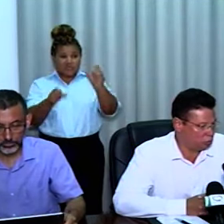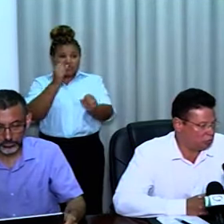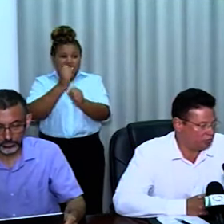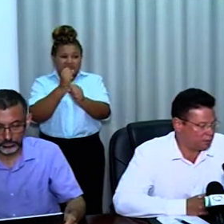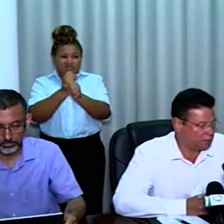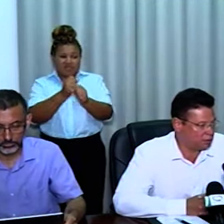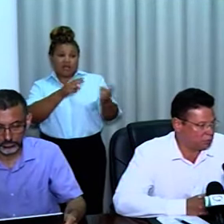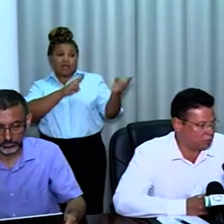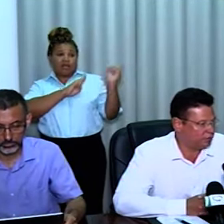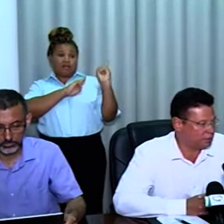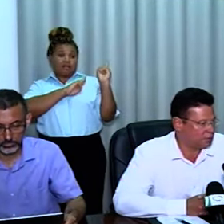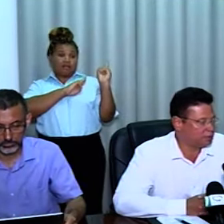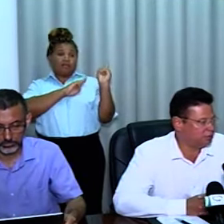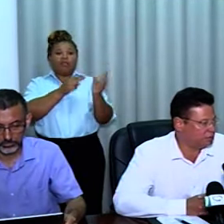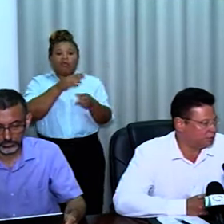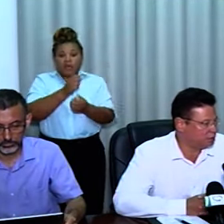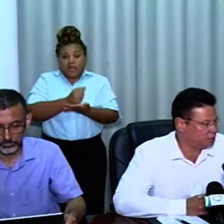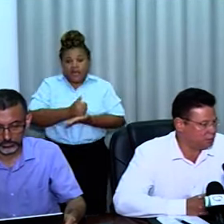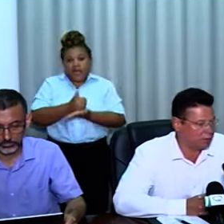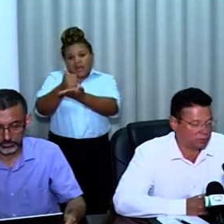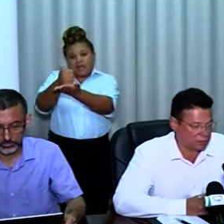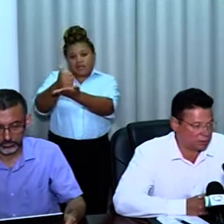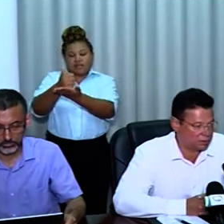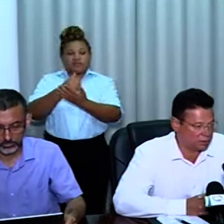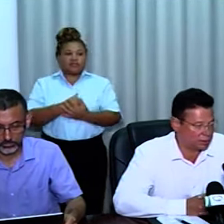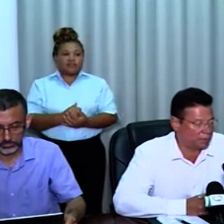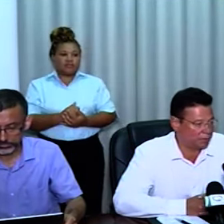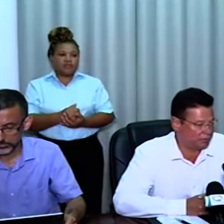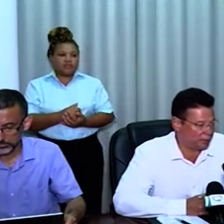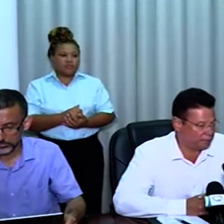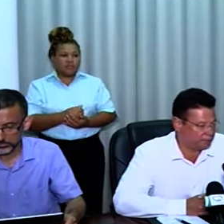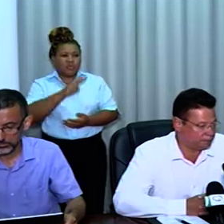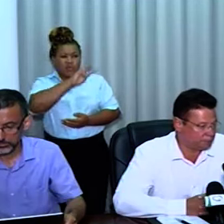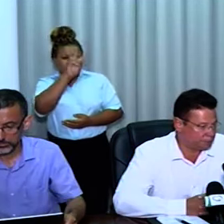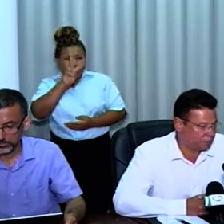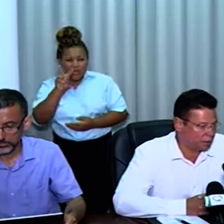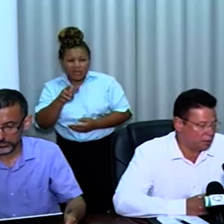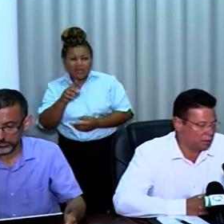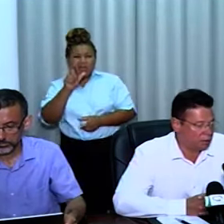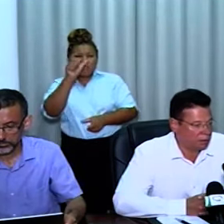Contrôle mouvement à Mandimon avec en service la voie sécurité, ça peut gagner faire.